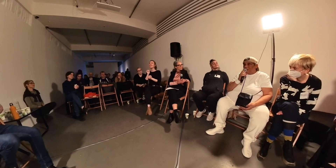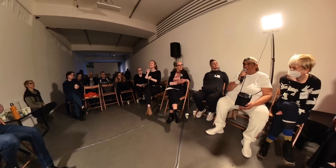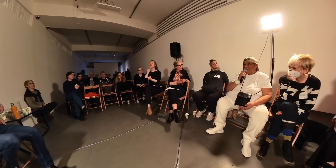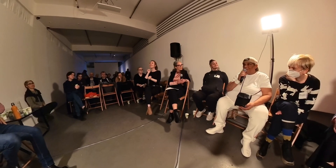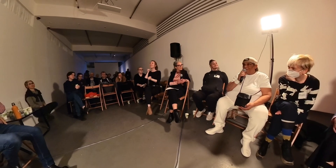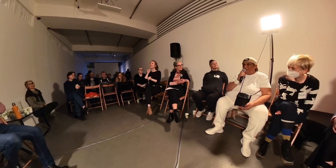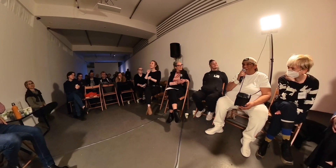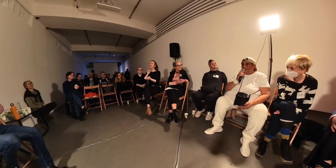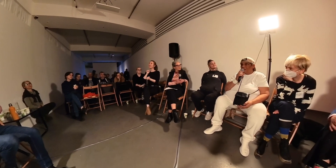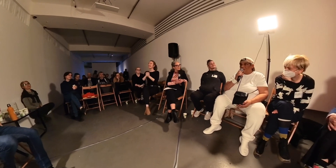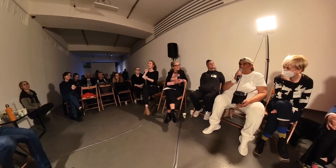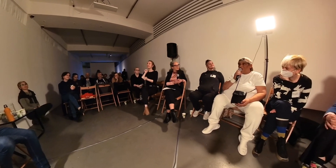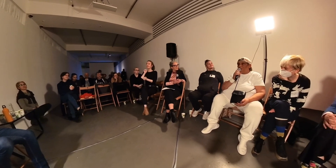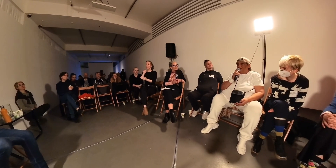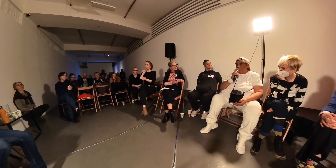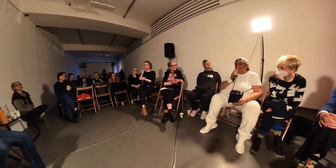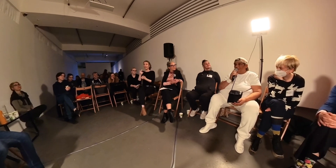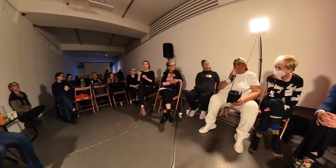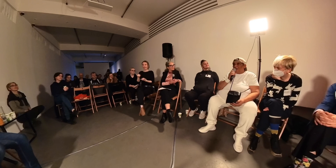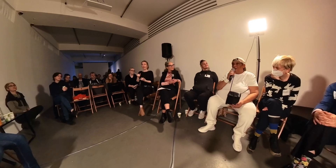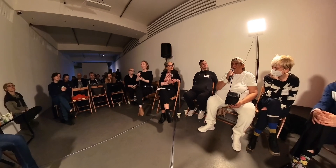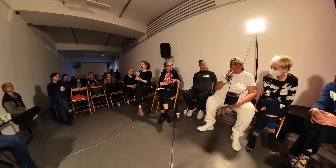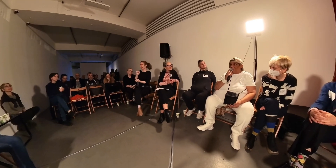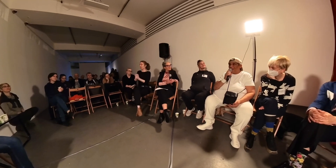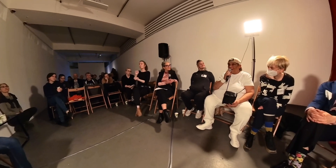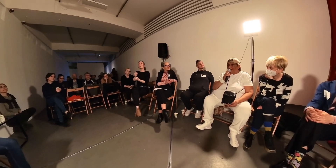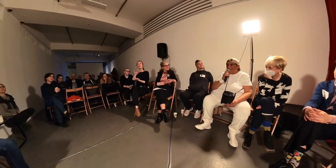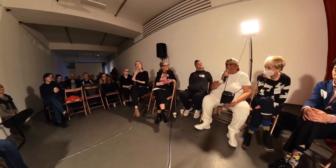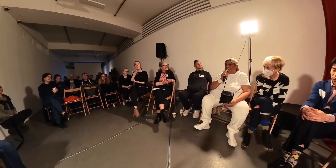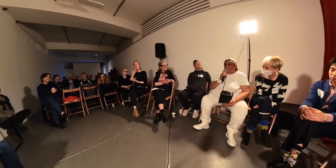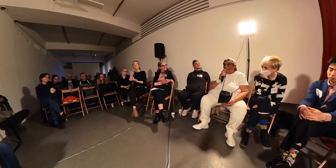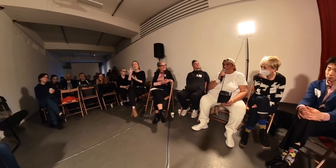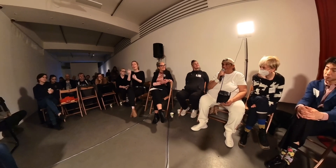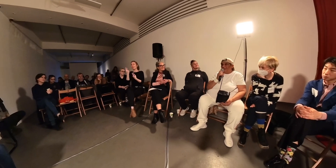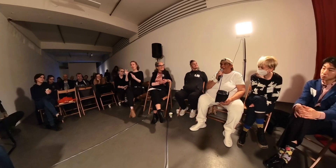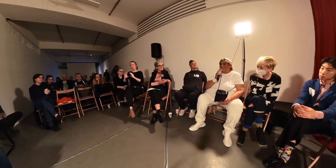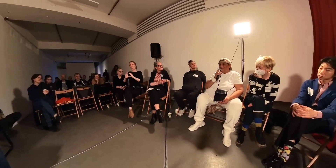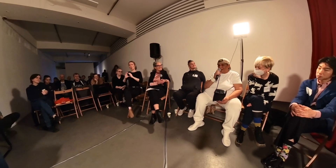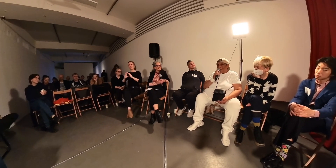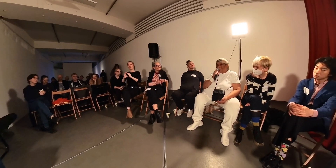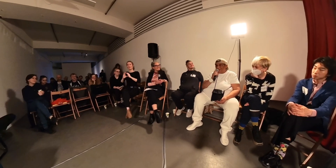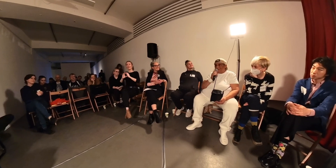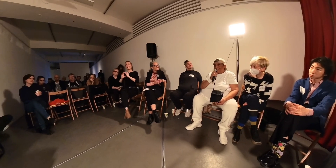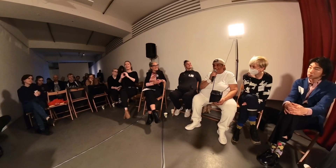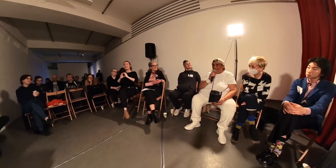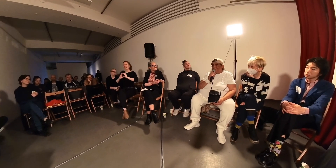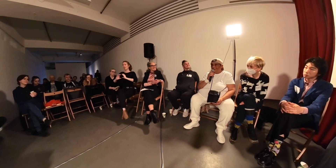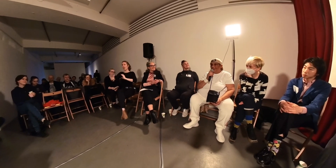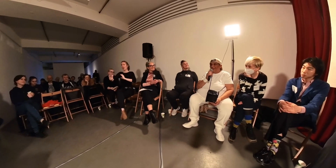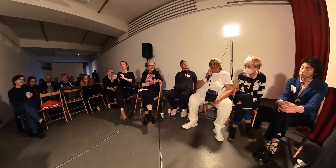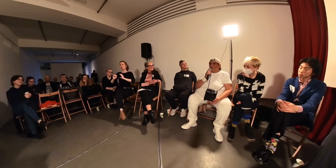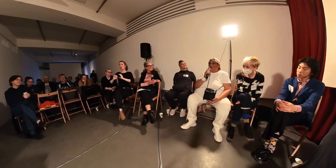tisknout trička. Ty trička se tisknout tak, že máte kanál, ten kanál